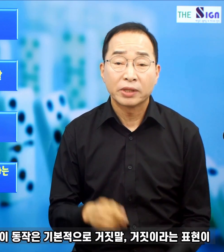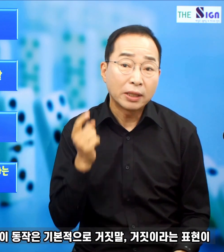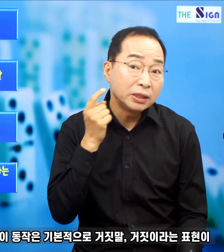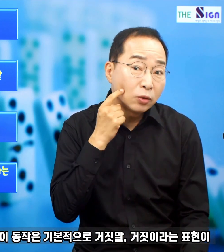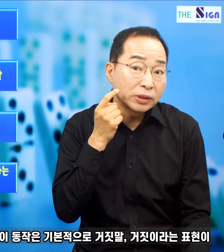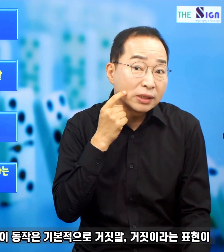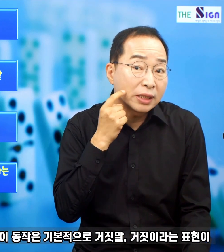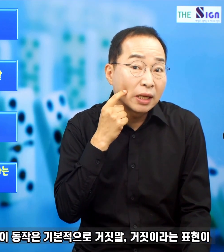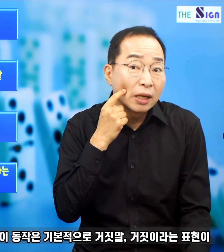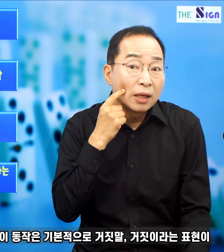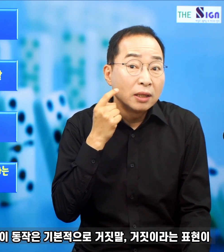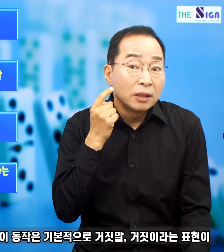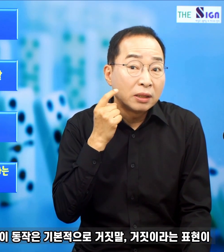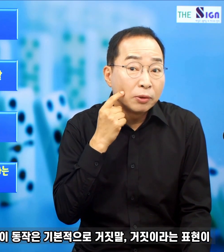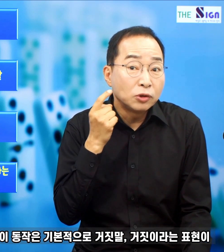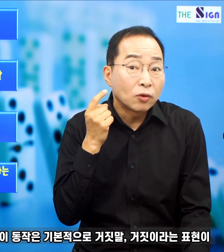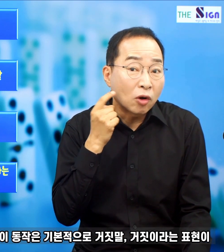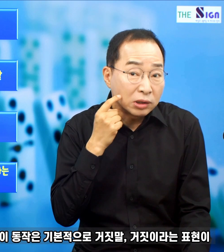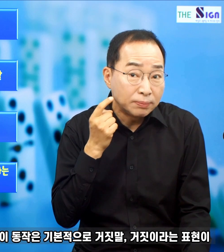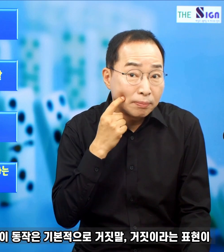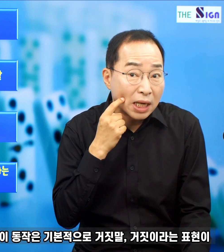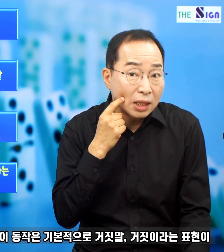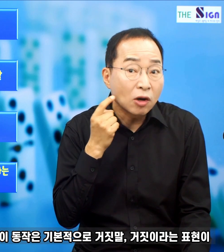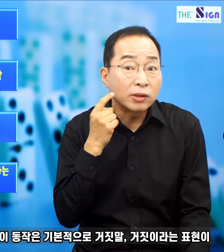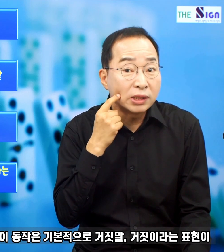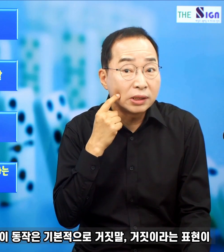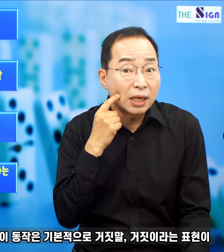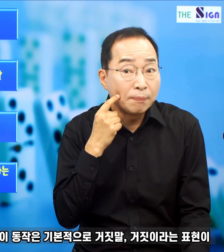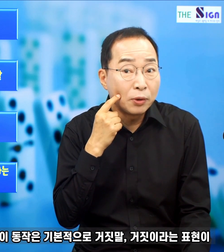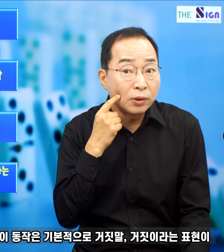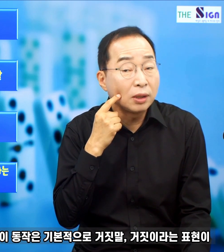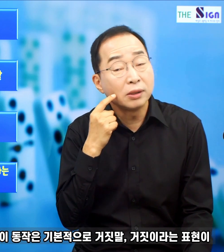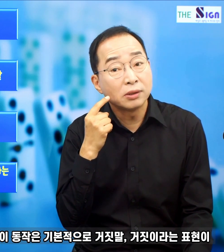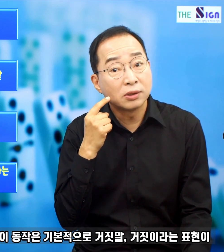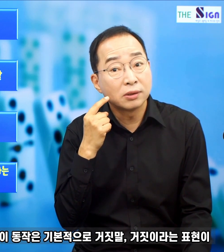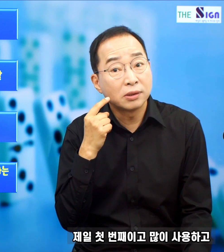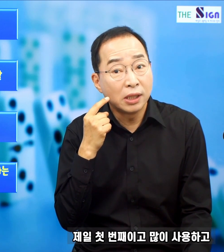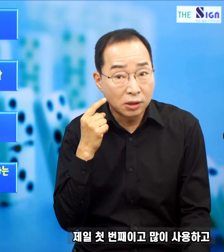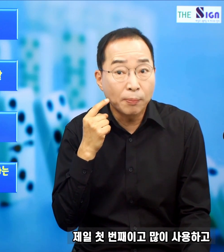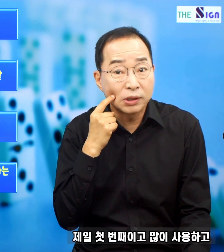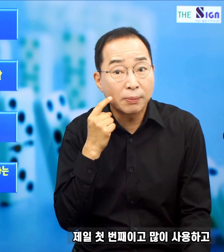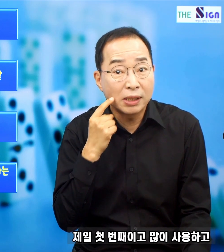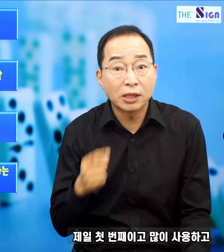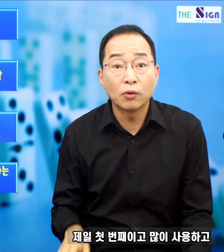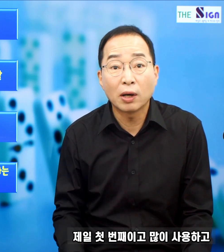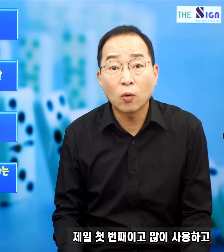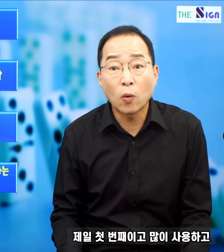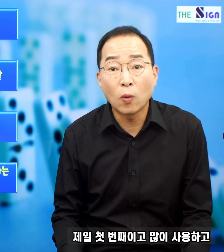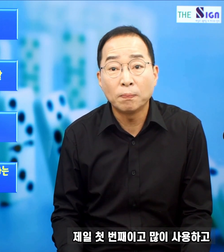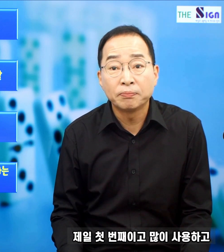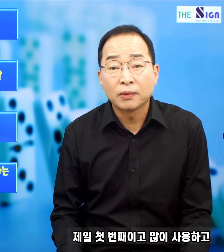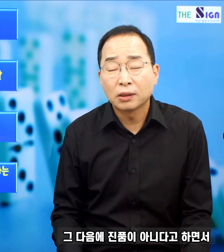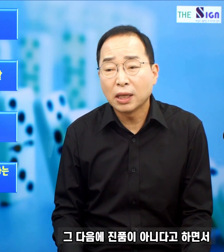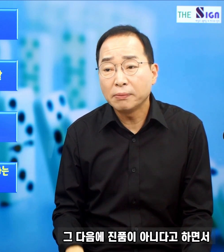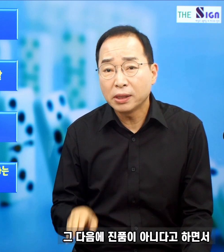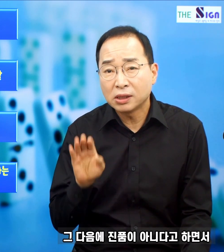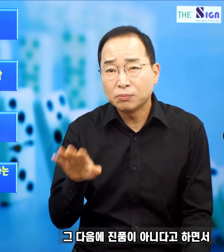이 동작은 이제 기본적으로 거짓말, 거짓이라는 표현이 제일 첫 번째 많이 사용하고 그 다음에 이게